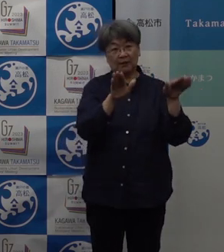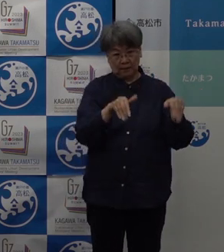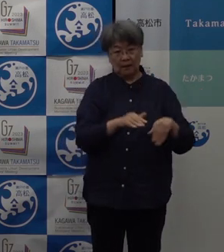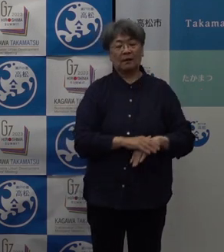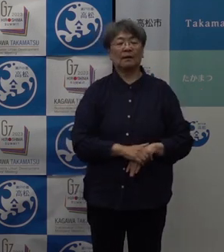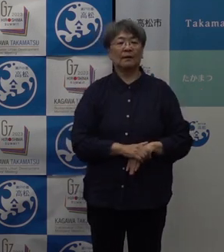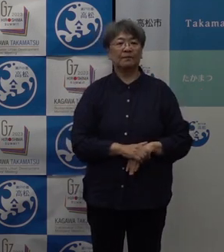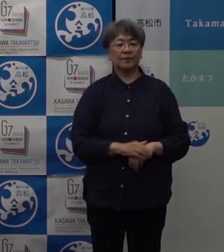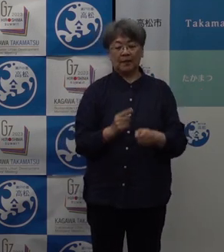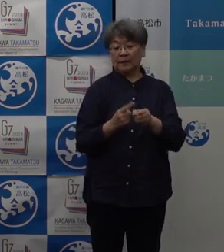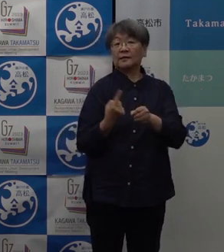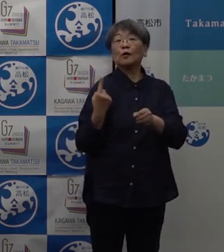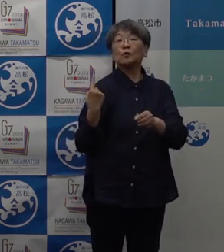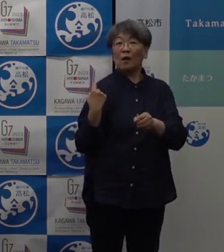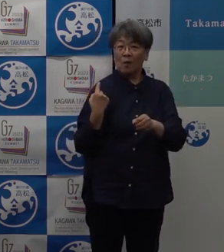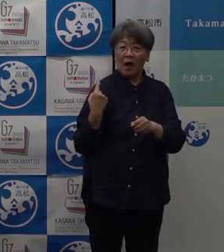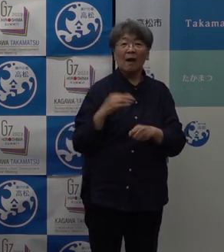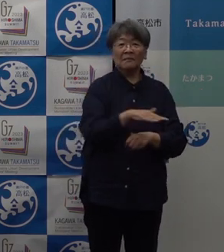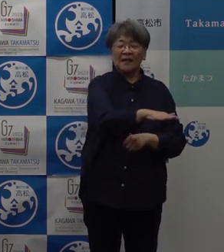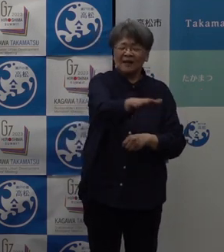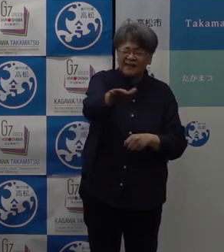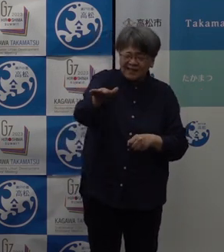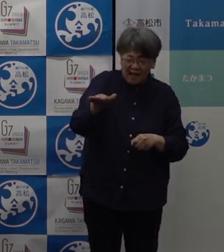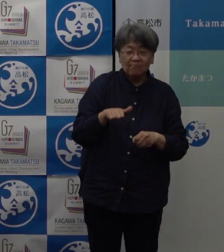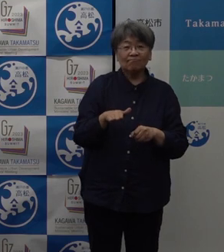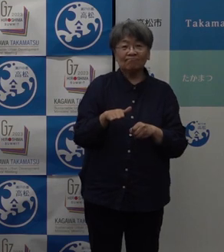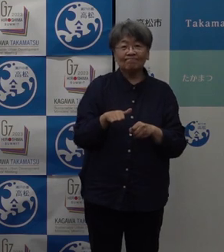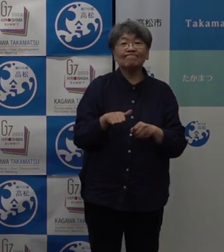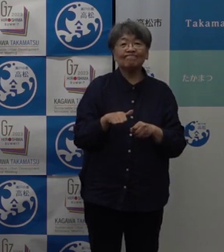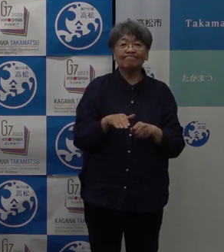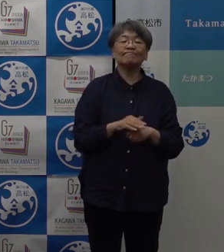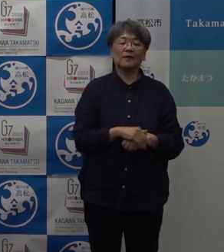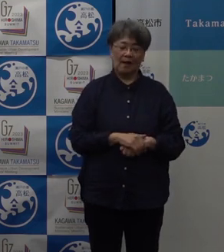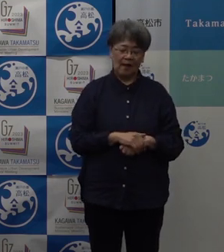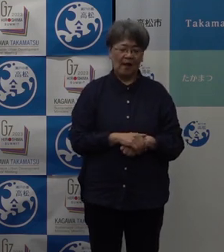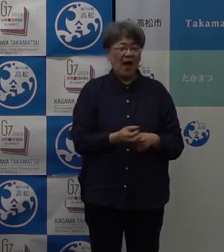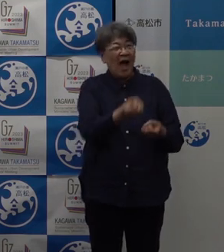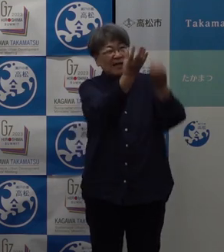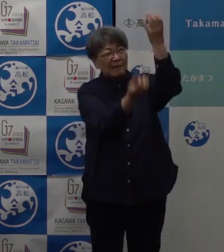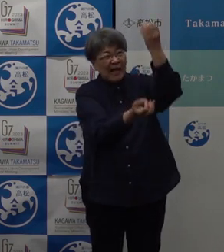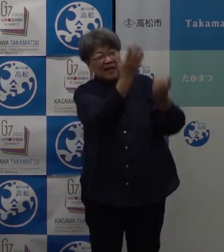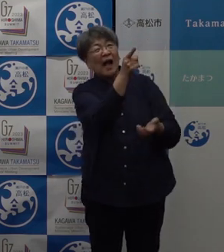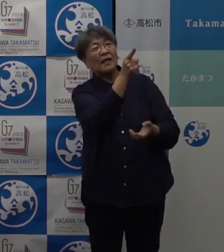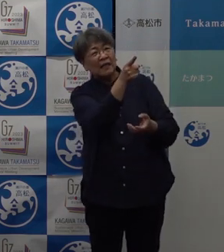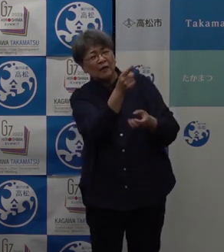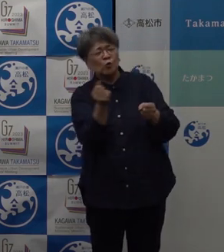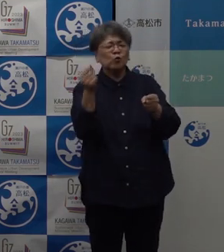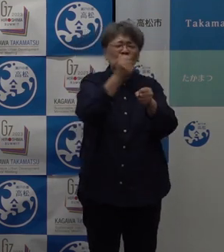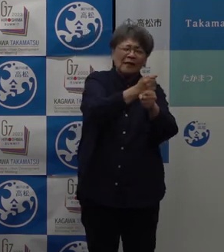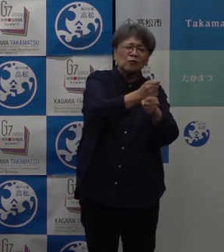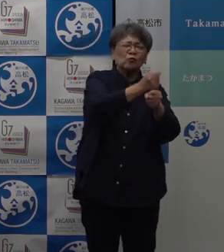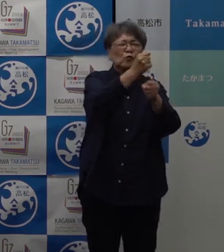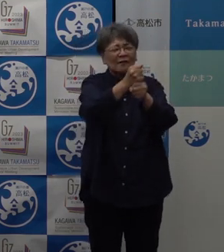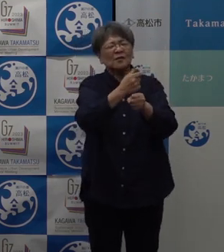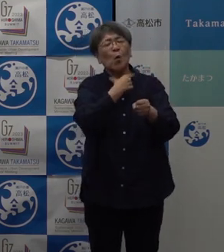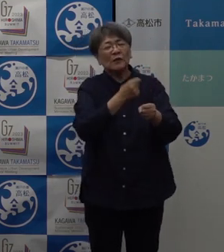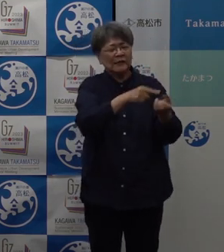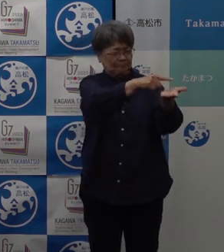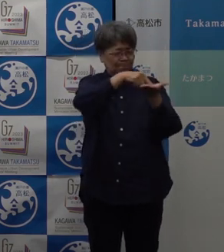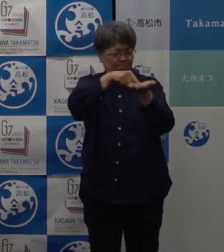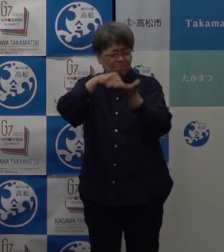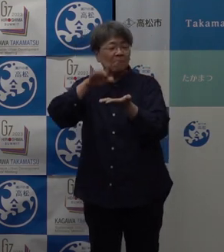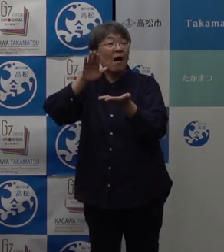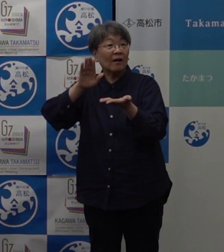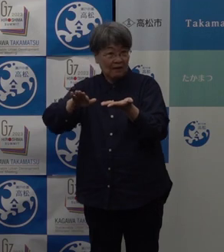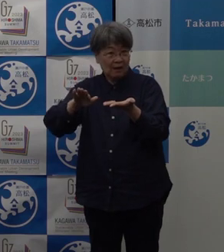。昨年は市民の皆様はじめ多くの皆様からこの花火大会の復活を望む多くの声をいただいておったところ